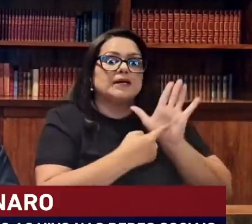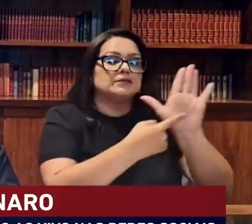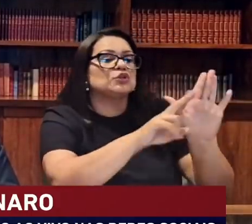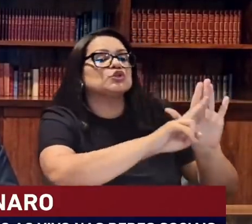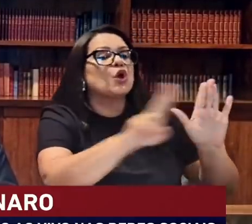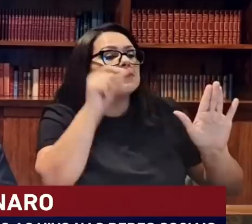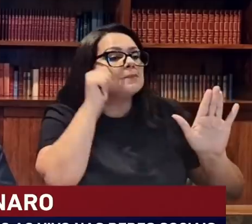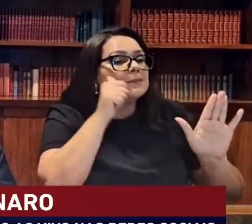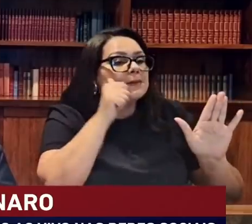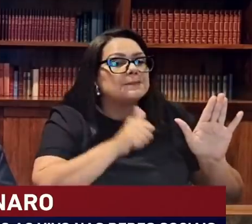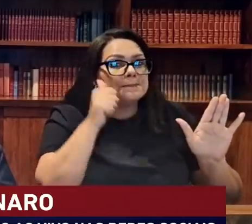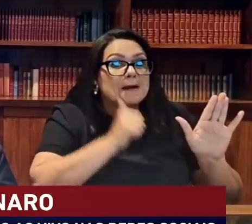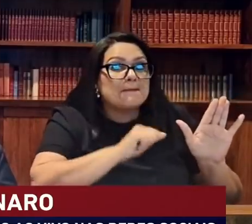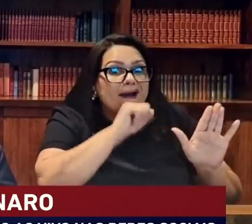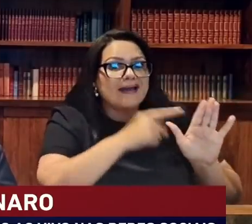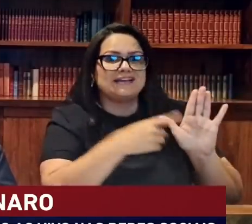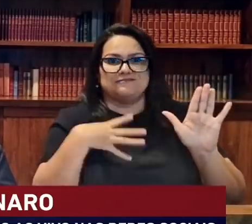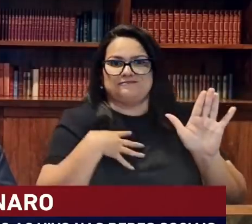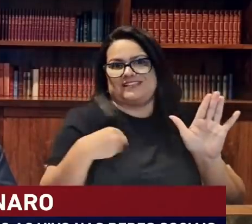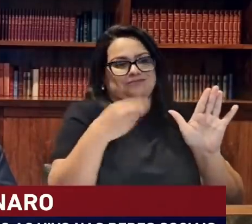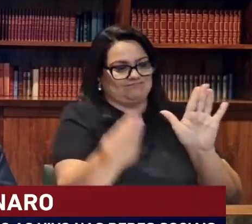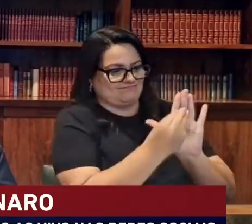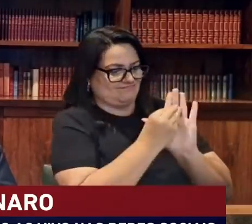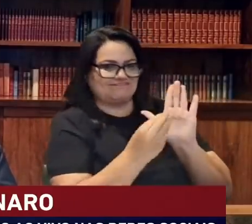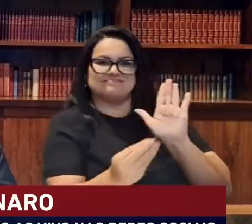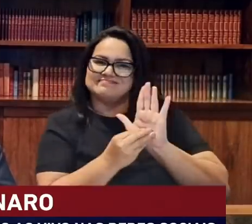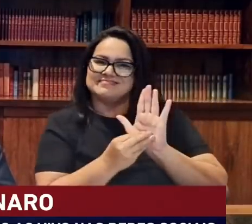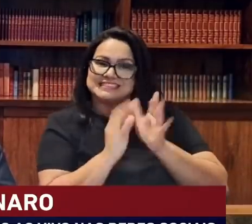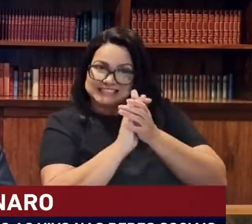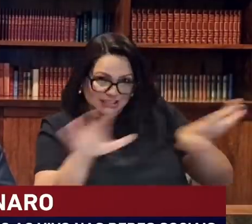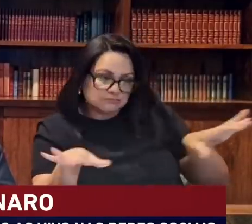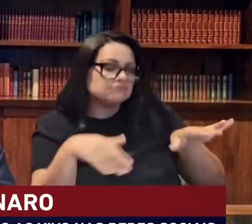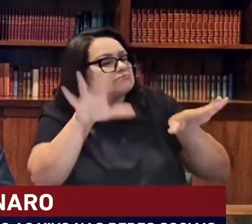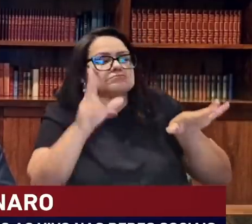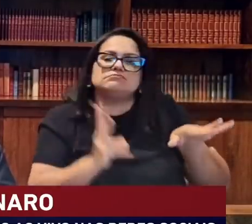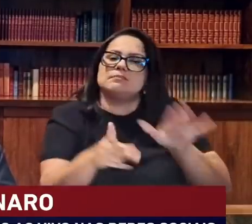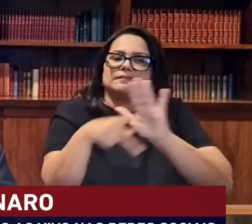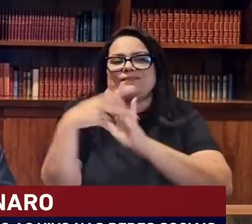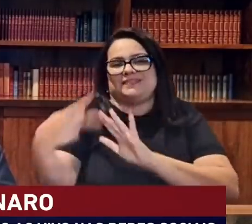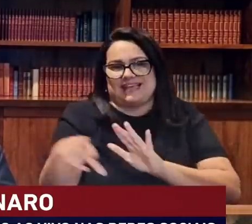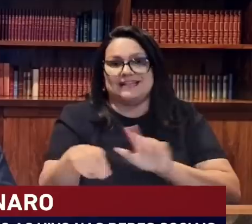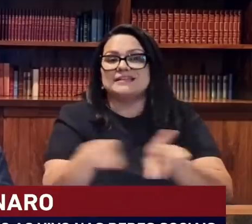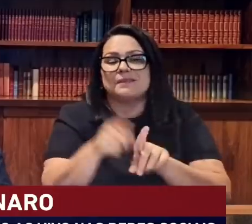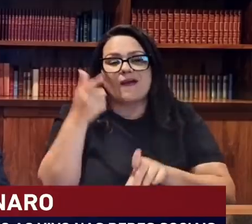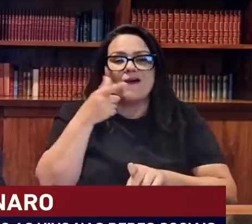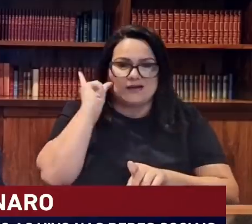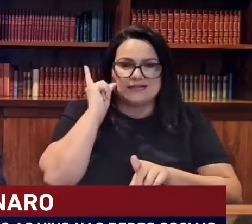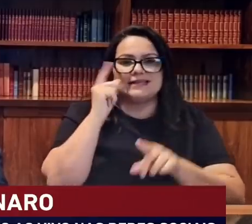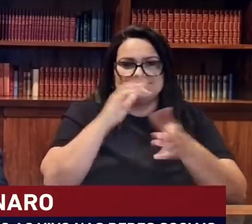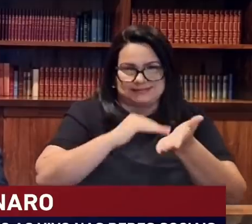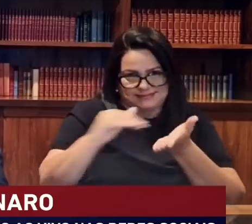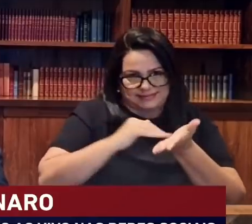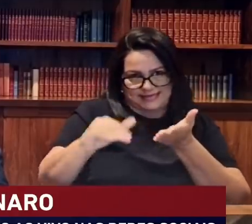Então, o Marajó está sendo regularizado. Detalhes. Também ontem, a Secretaria de Patrimônio da União